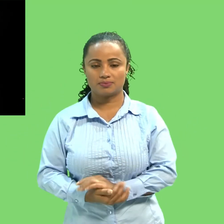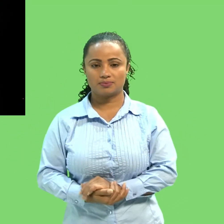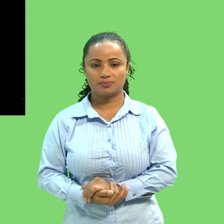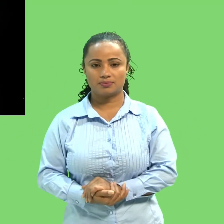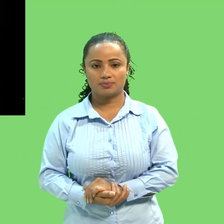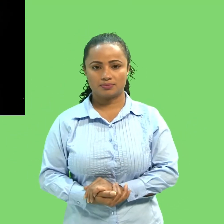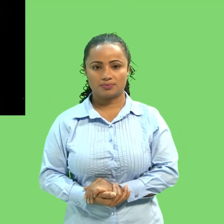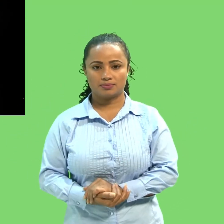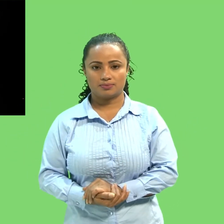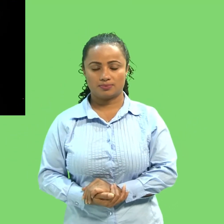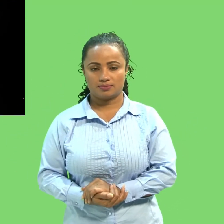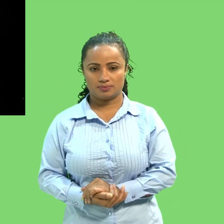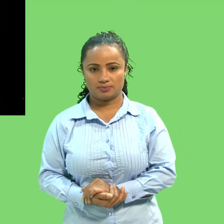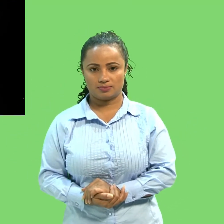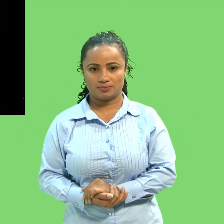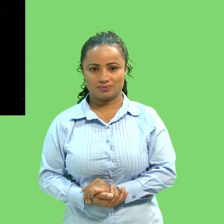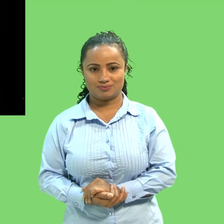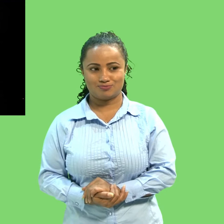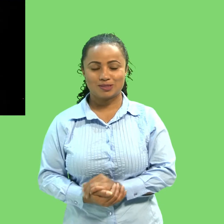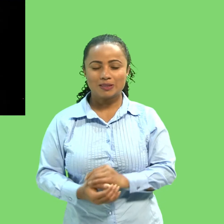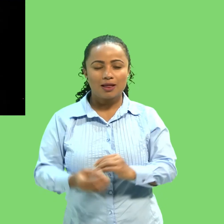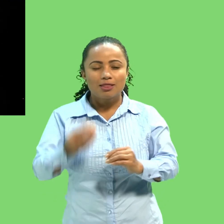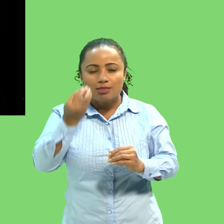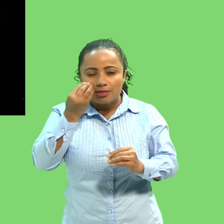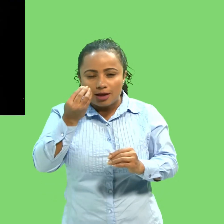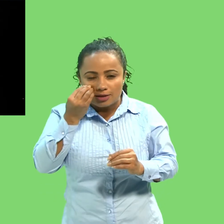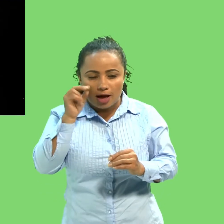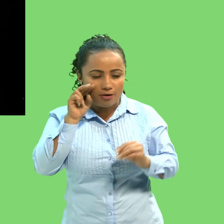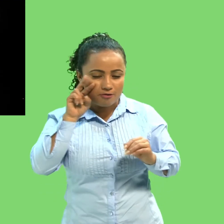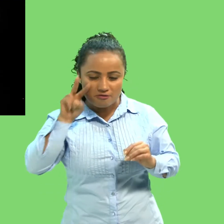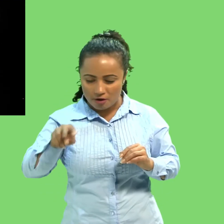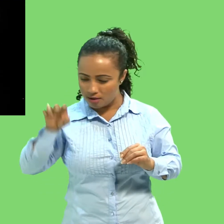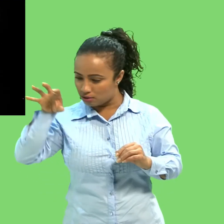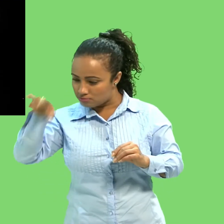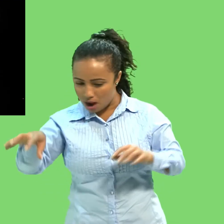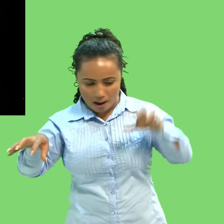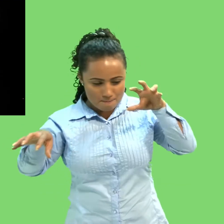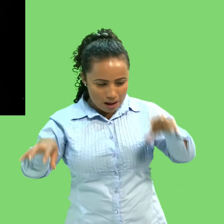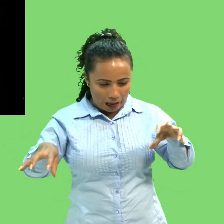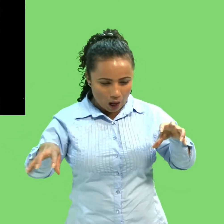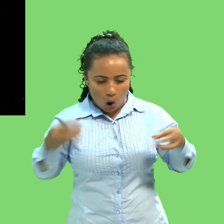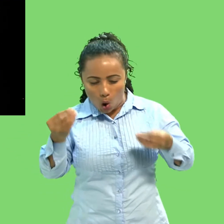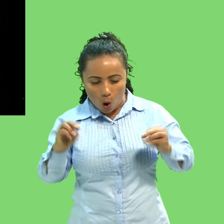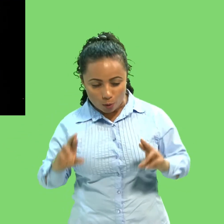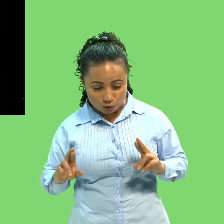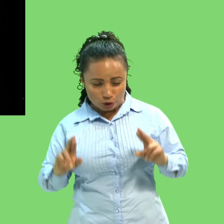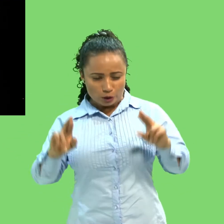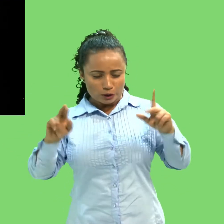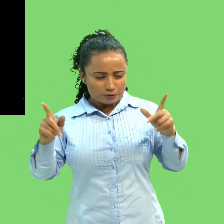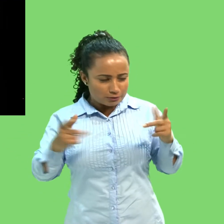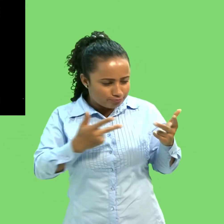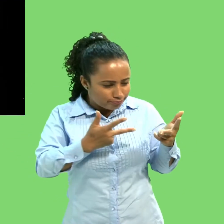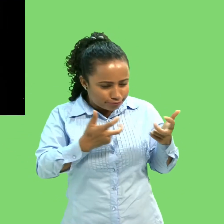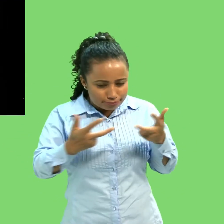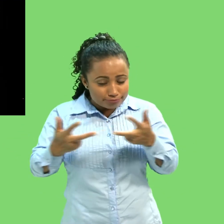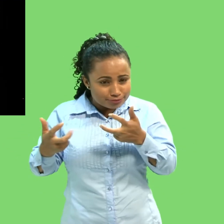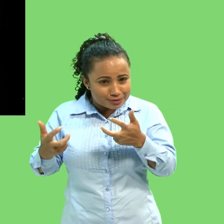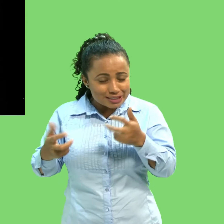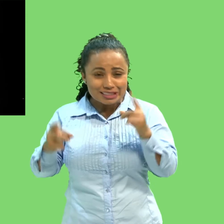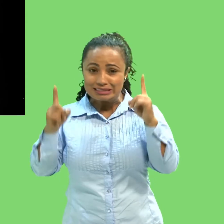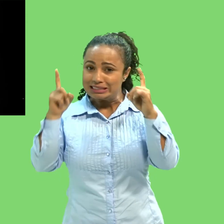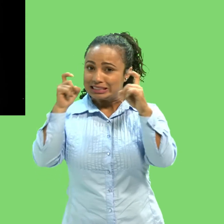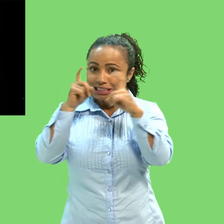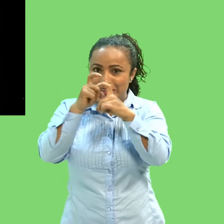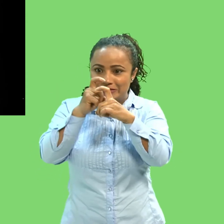Difícil diferenciar as duas ciências, como também é difícil traçar os elos de